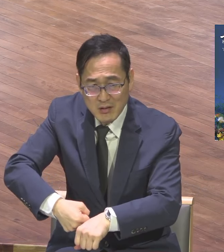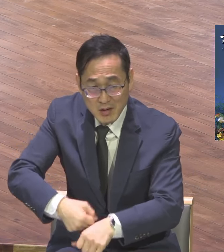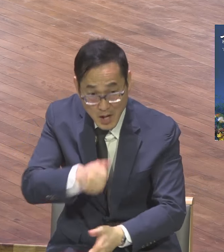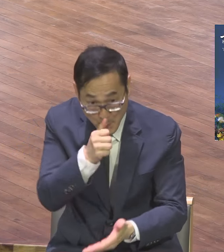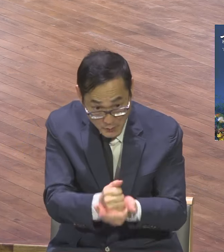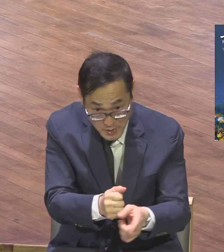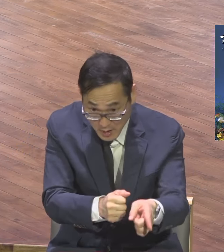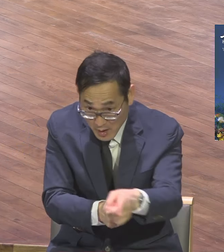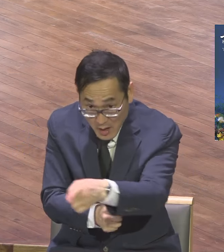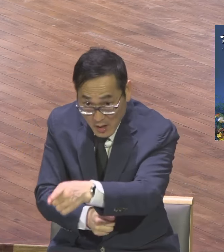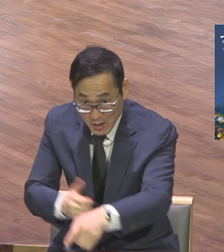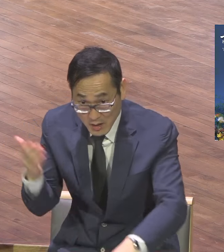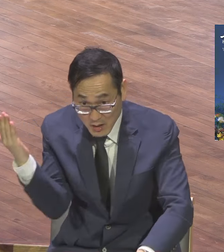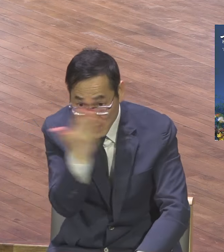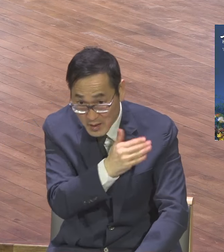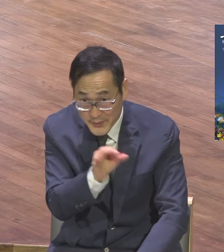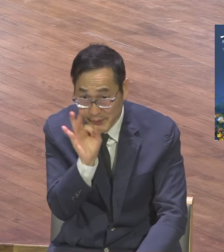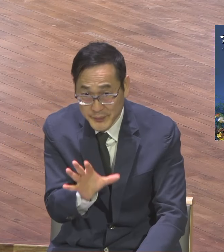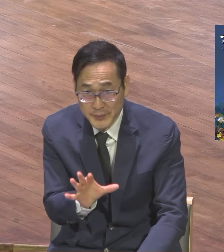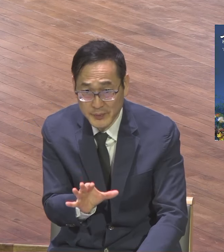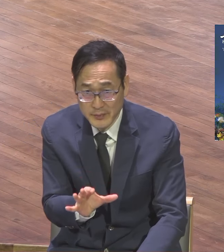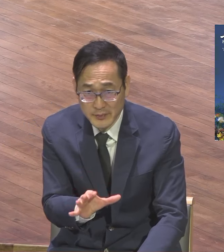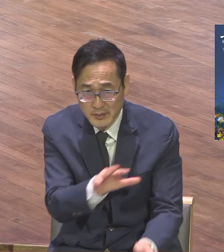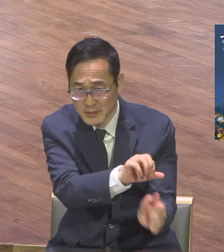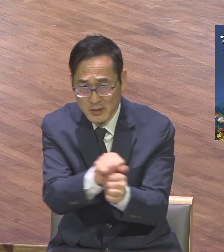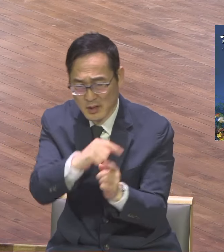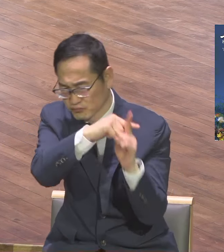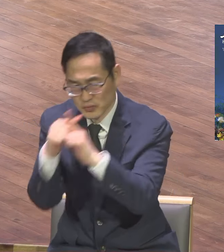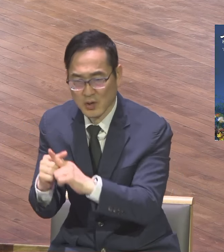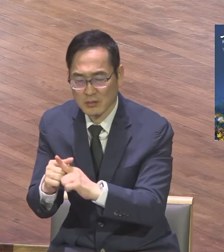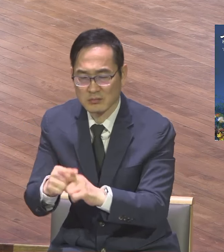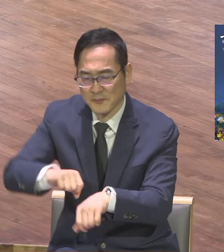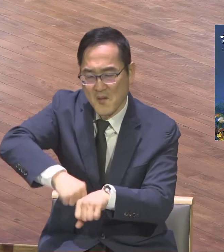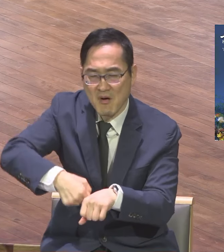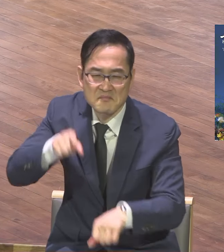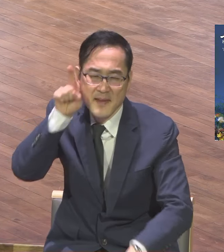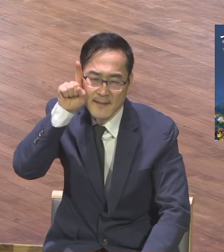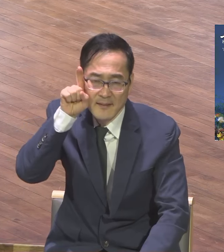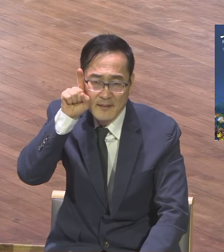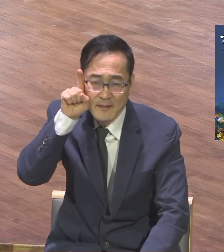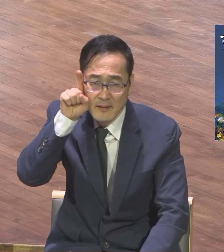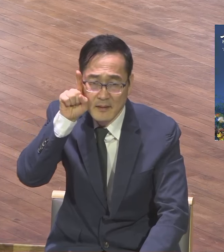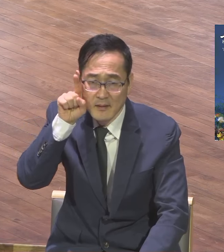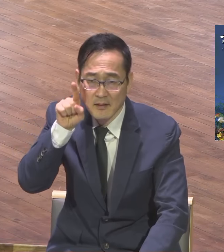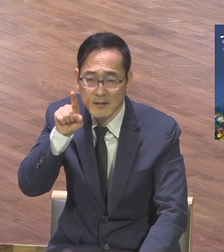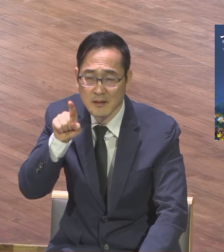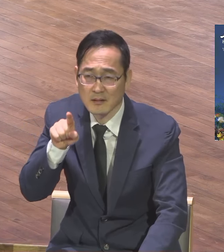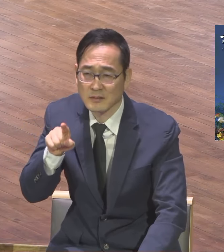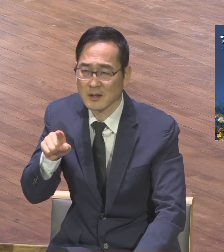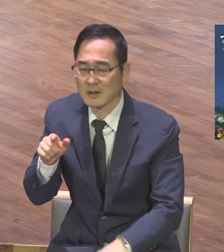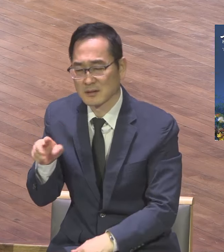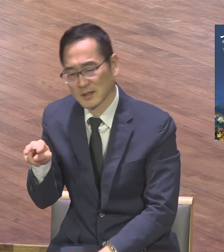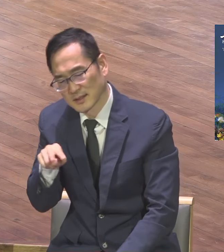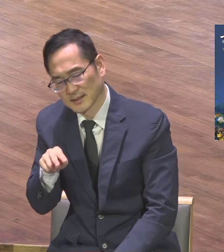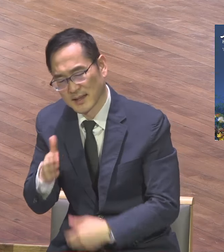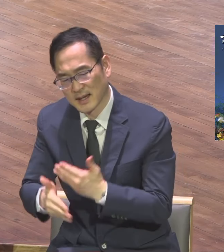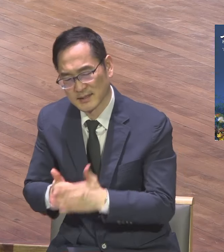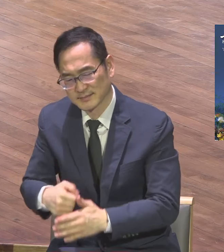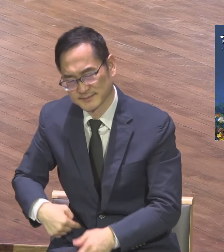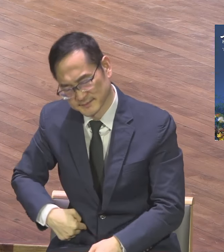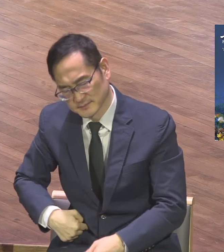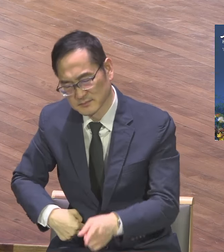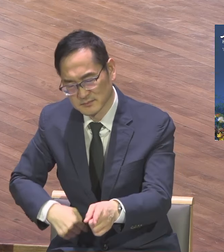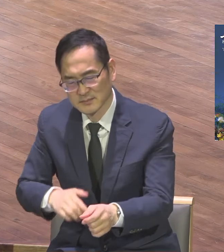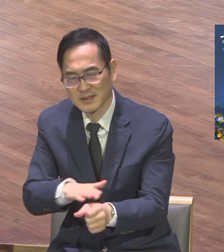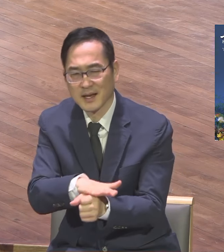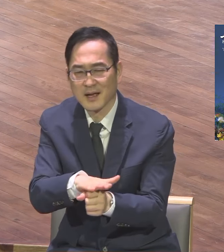돼요. 다 지옥 가야 돼요. 그런데 하나님께서 우리를 사랑하신다.